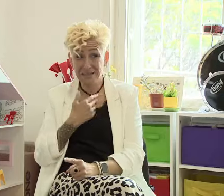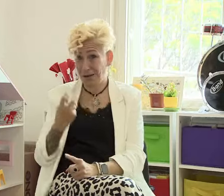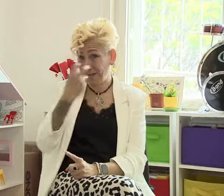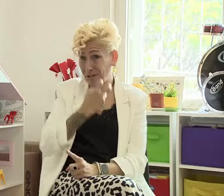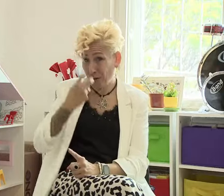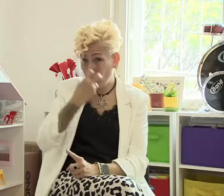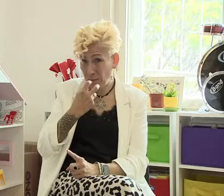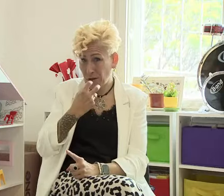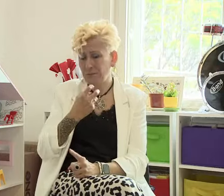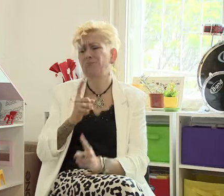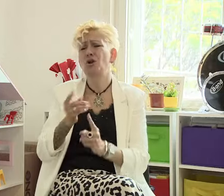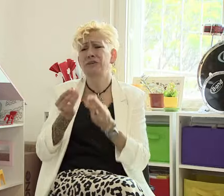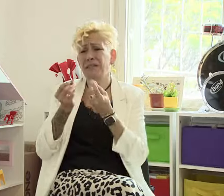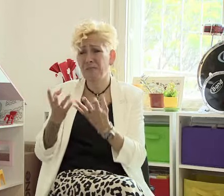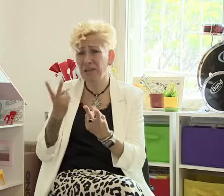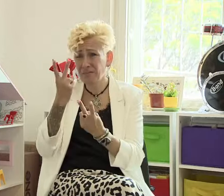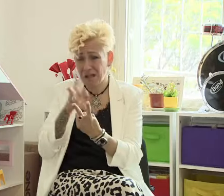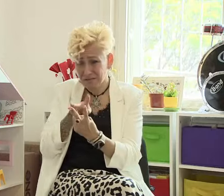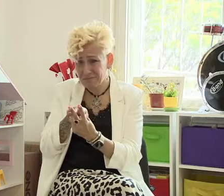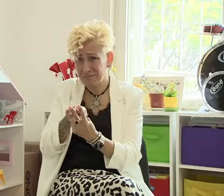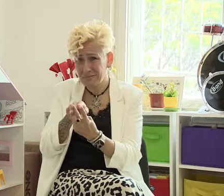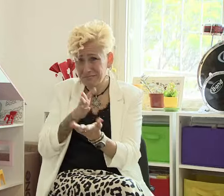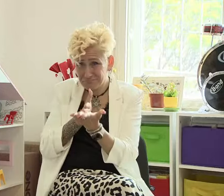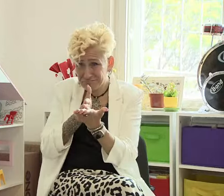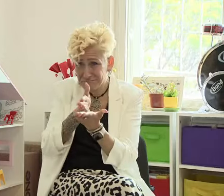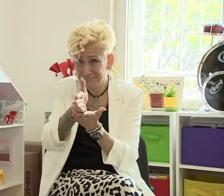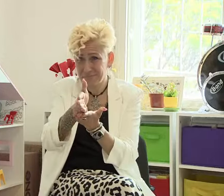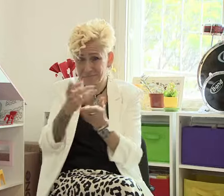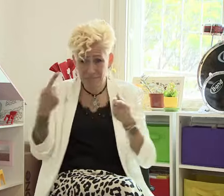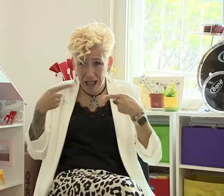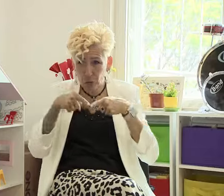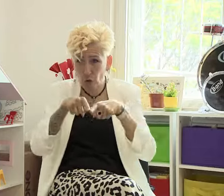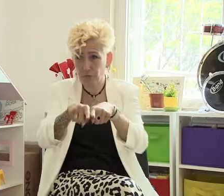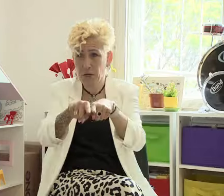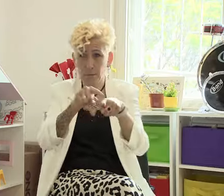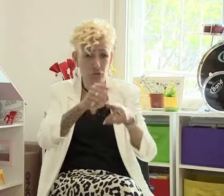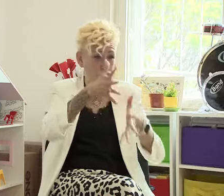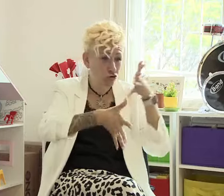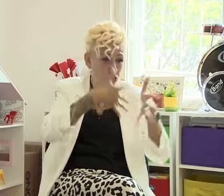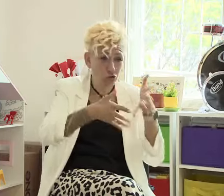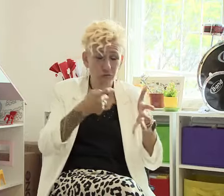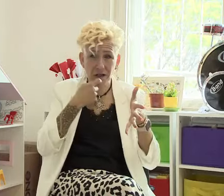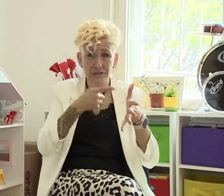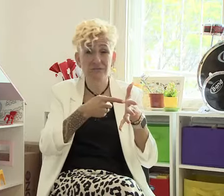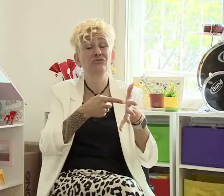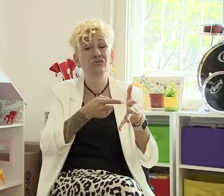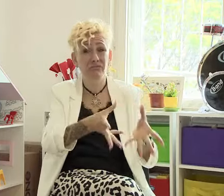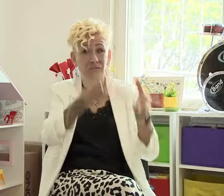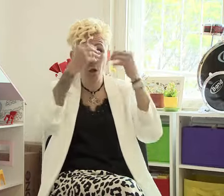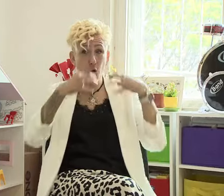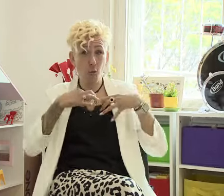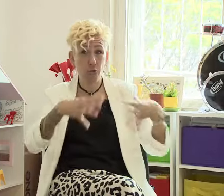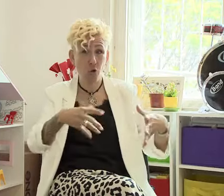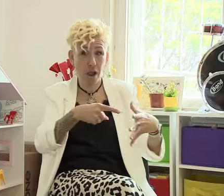научете ги. Ако искате да говорят и да посещават логопед, добре, но дайте им и двете възможности.